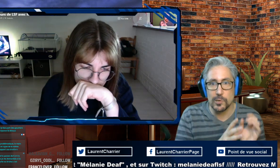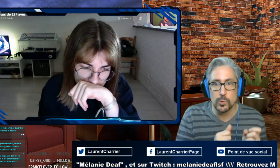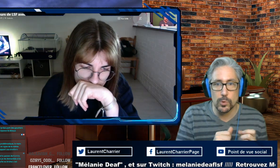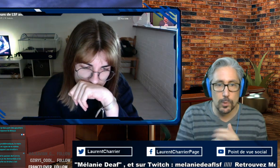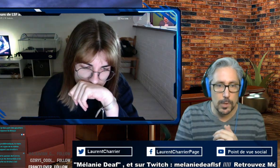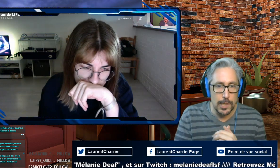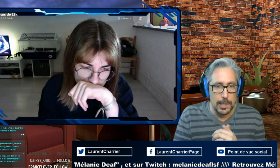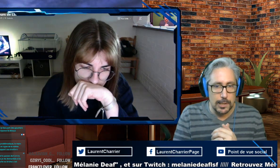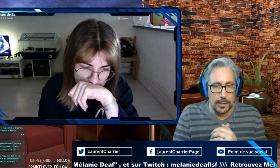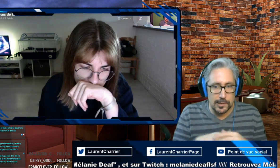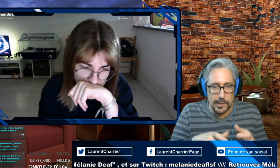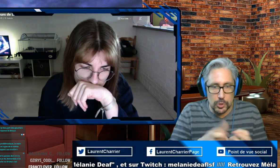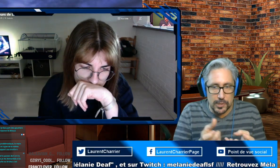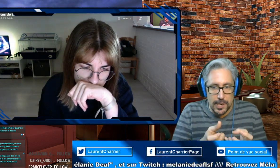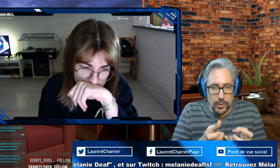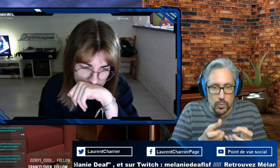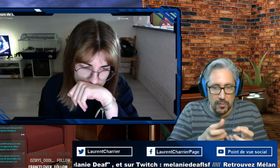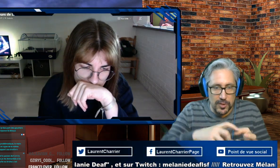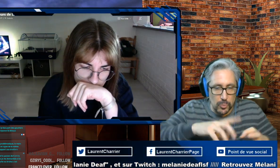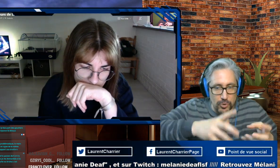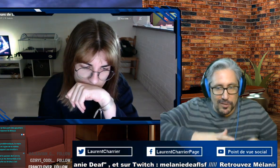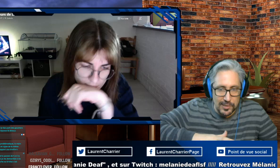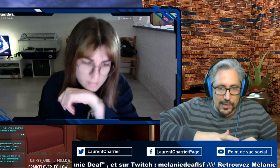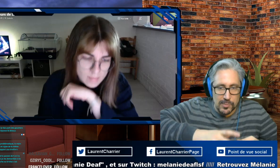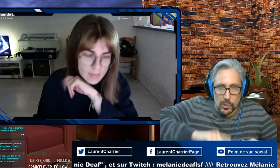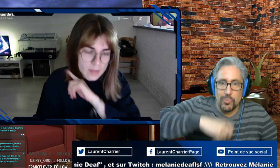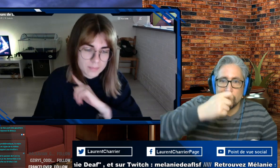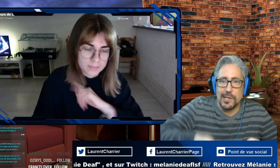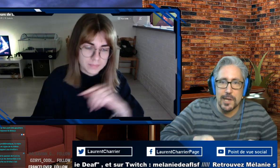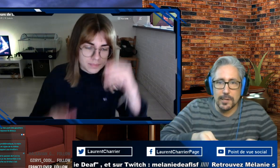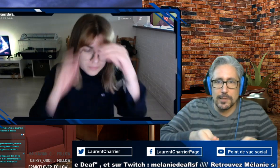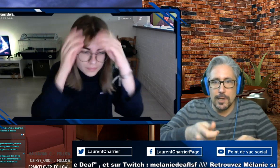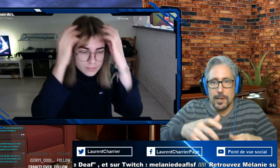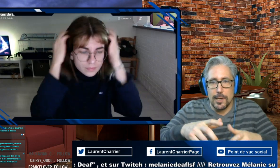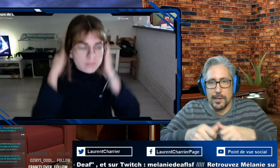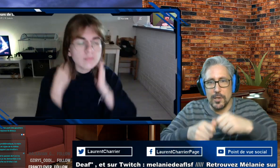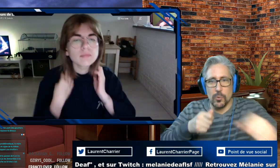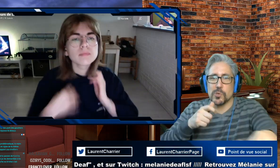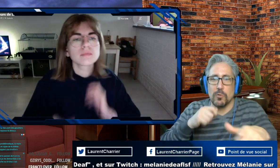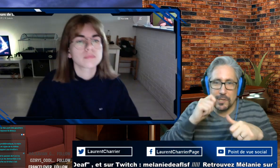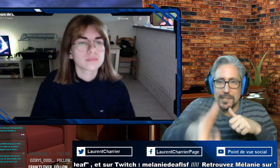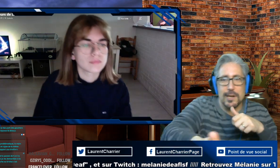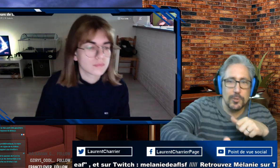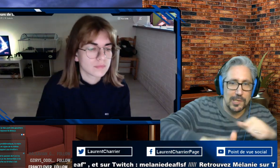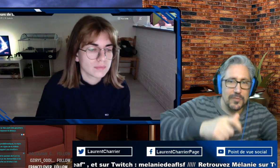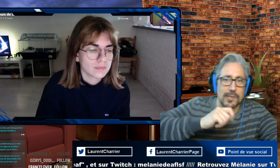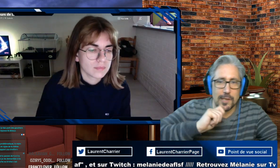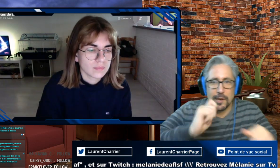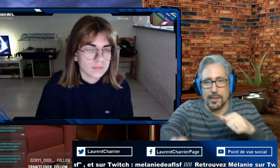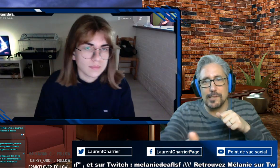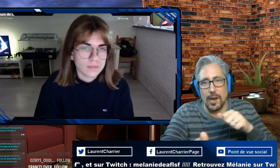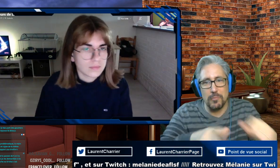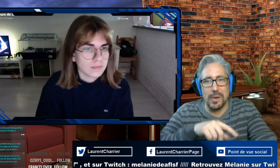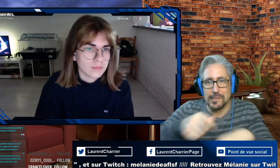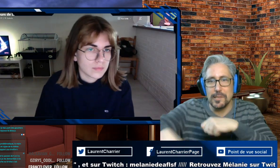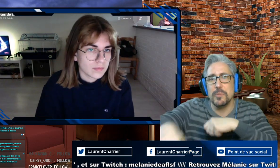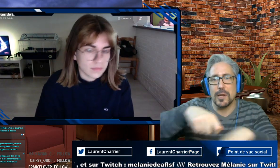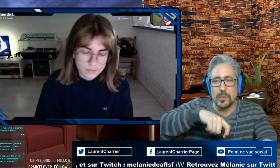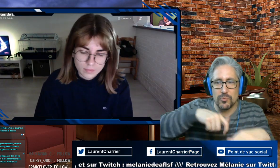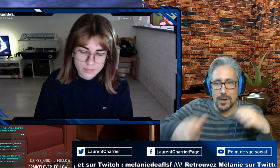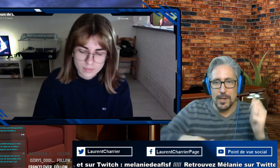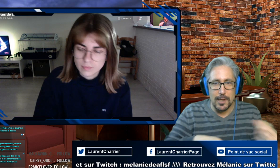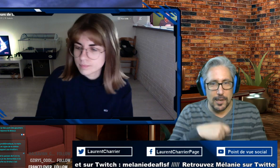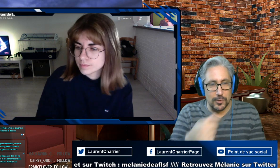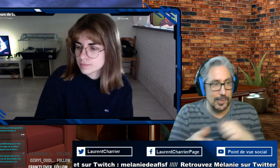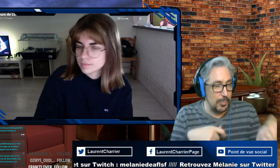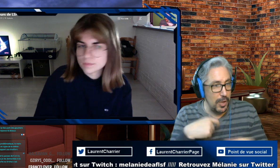15 euros, c'est 12 euros. Et c'est des jeux de cartes où en fait, on peut réviser comme ça, on pose les cartes et on s'envoie des cartes aux adversaires. Et s'ils n'arrivent pas à signer, ils